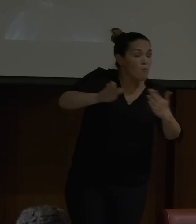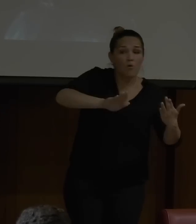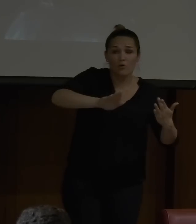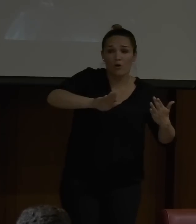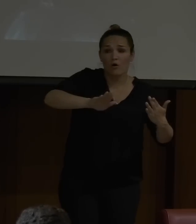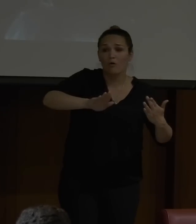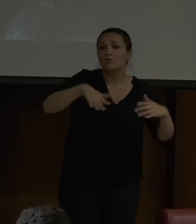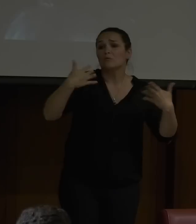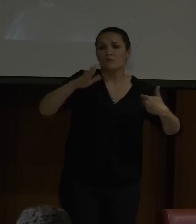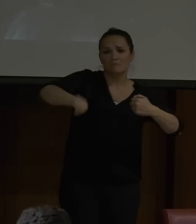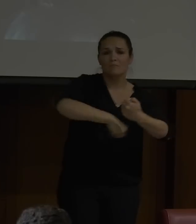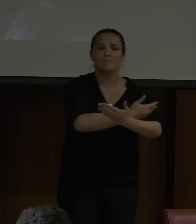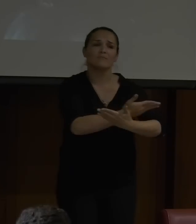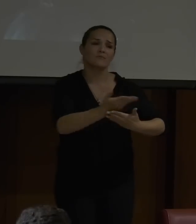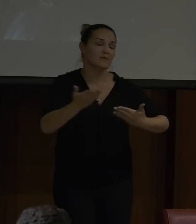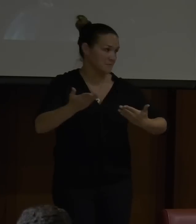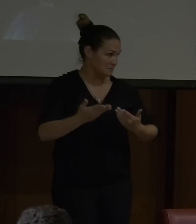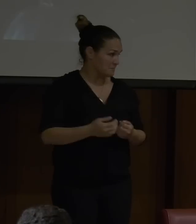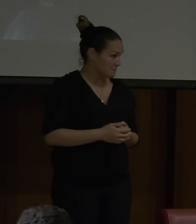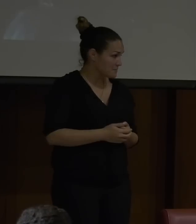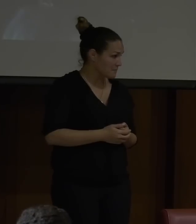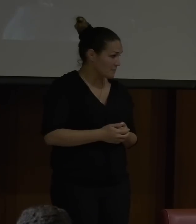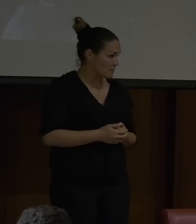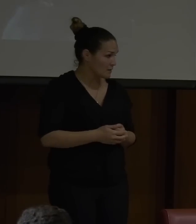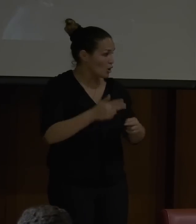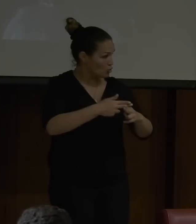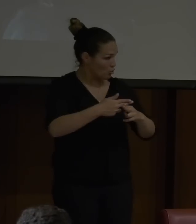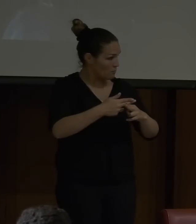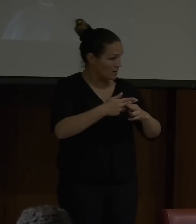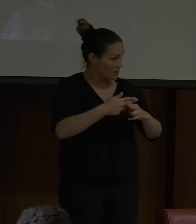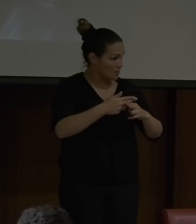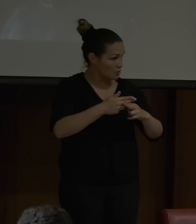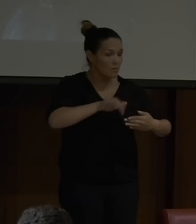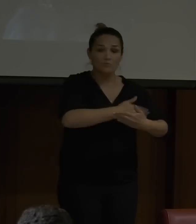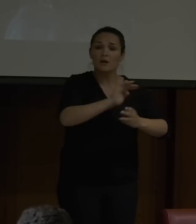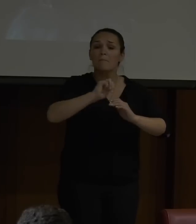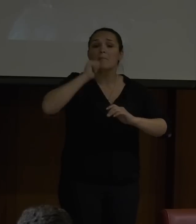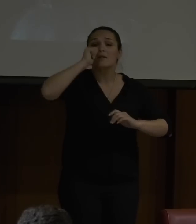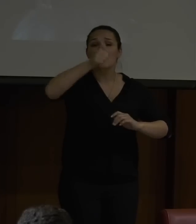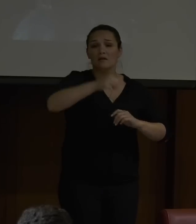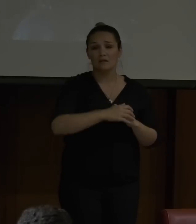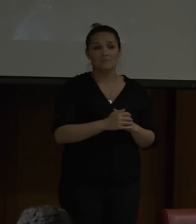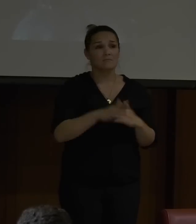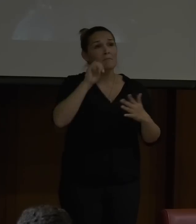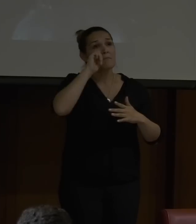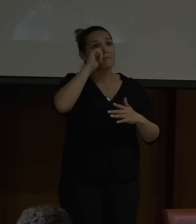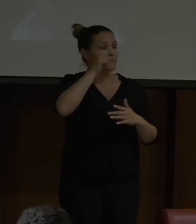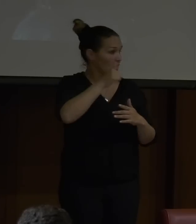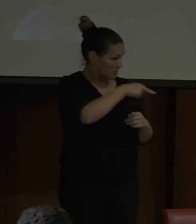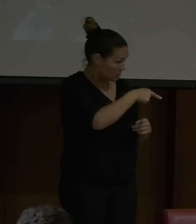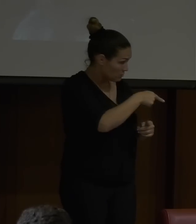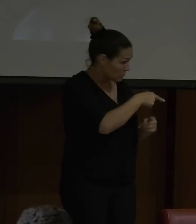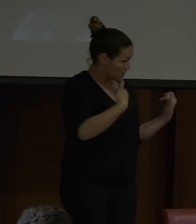más poéticos que le conozco, ¿no? Mañana. Sí. Mañana no puedo arreglar un sol. ¿Lo vas a cantar